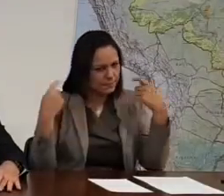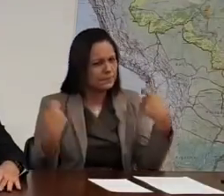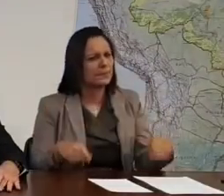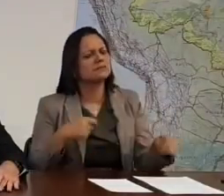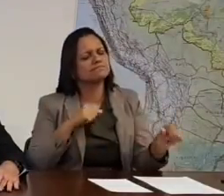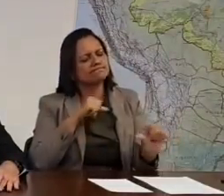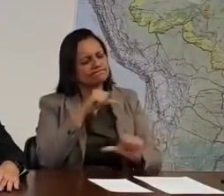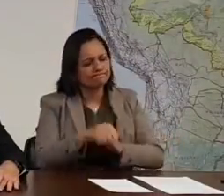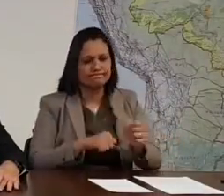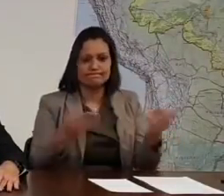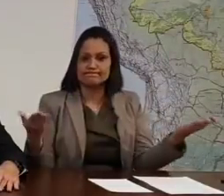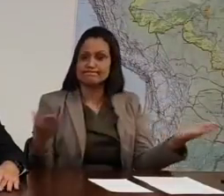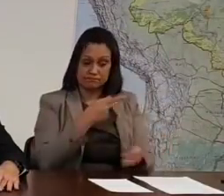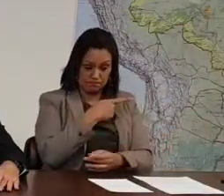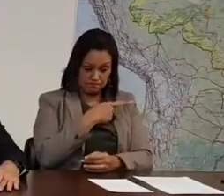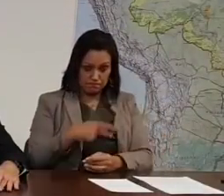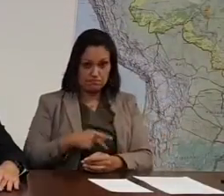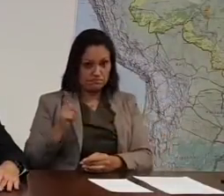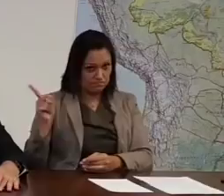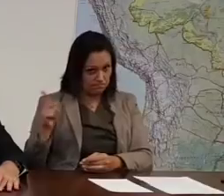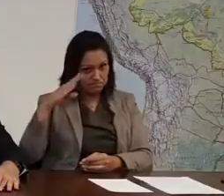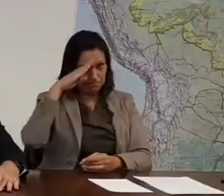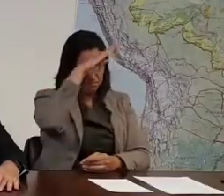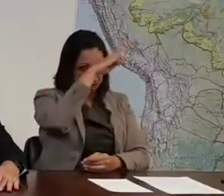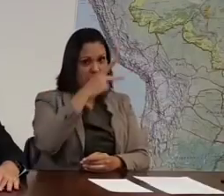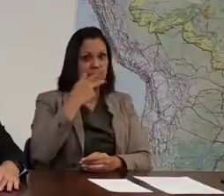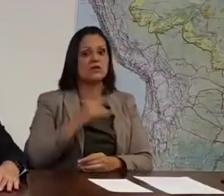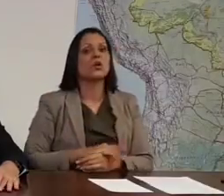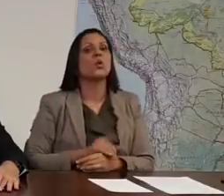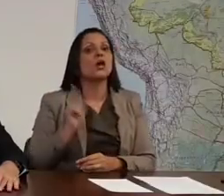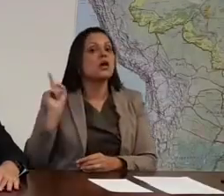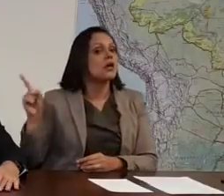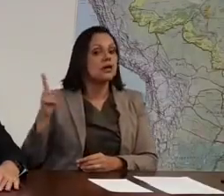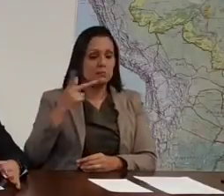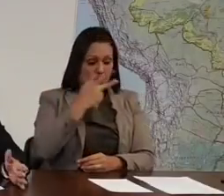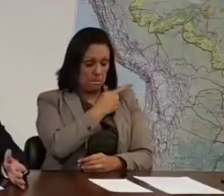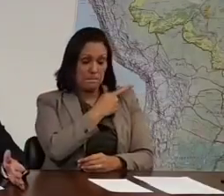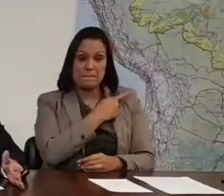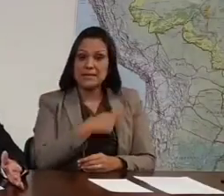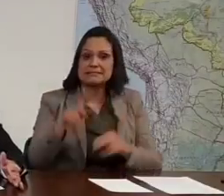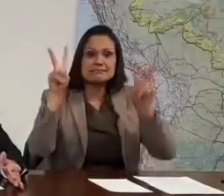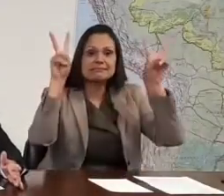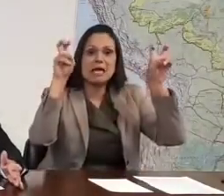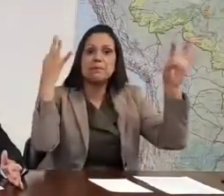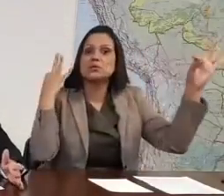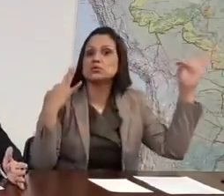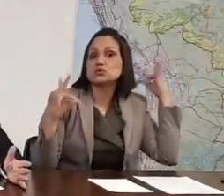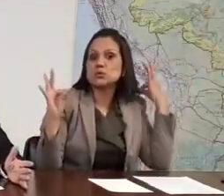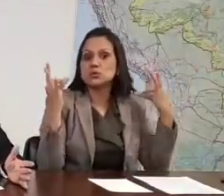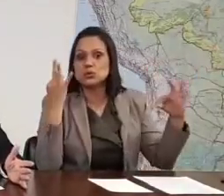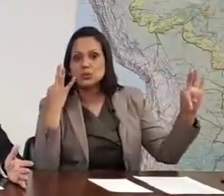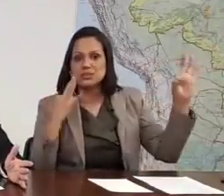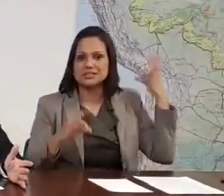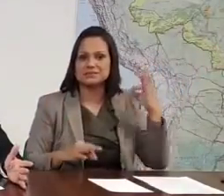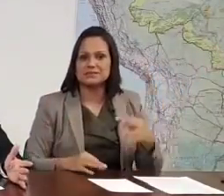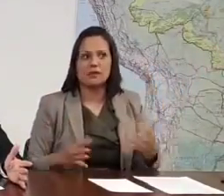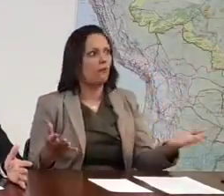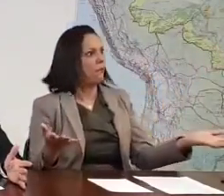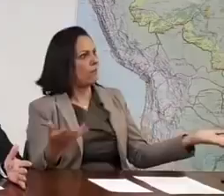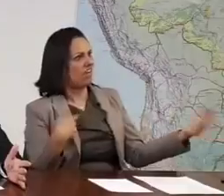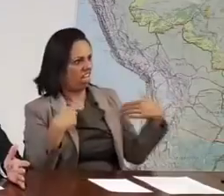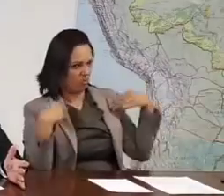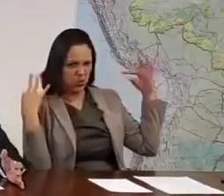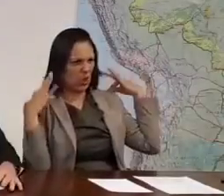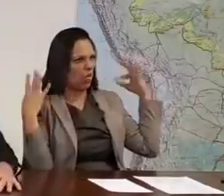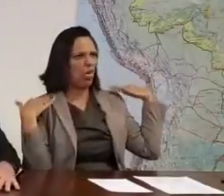presidente Bolsonaro hoje foi citado no Congresso como o presidente do turismo, porque é o primeiro presidente que está transformando. Não. O presidente turista, pô? É o